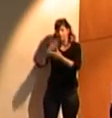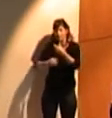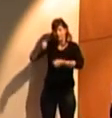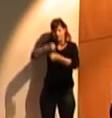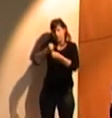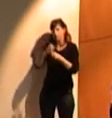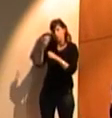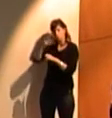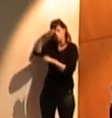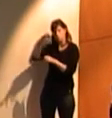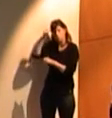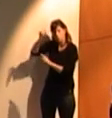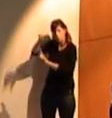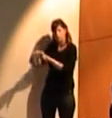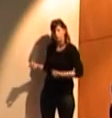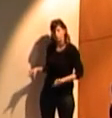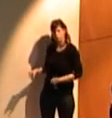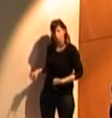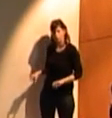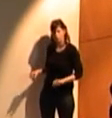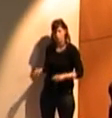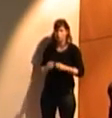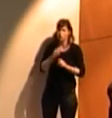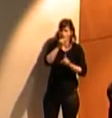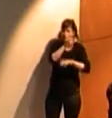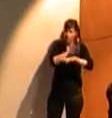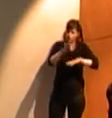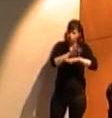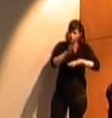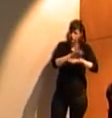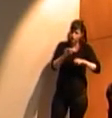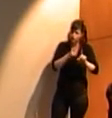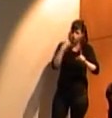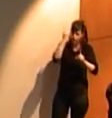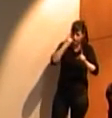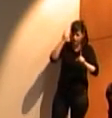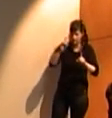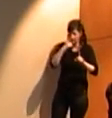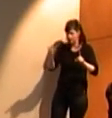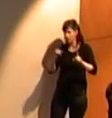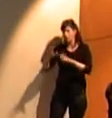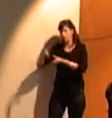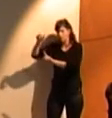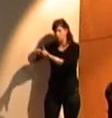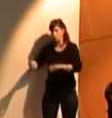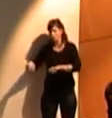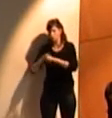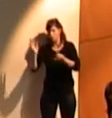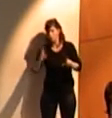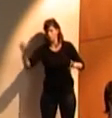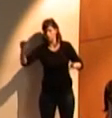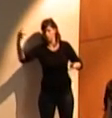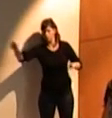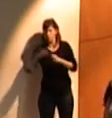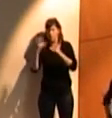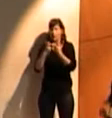c'est uniquement préoccupé de l'ergonomie par le prisme de la personne en fauteuil roulant. Donc à titre d'exemple, on a des plafonds qui sont